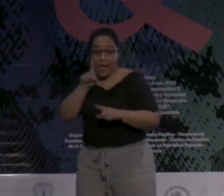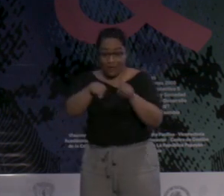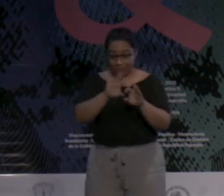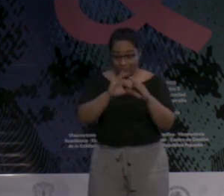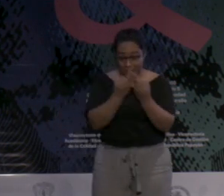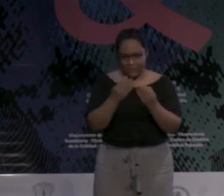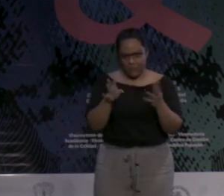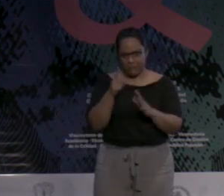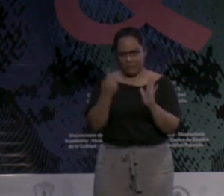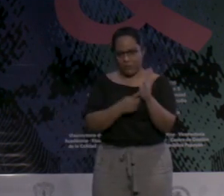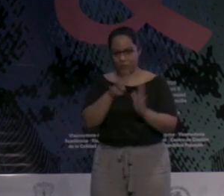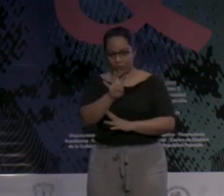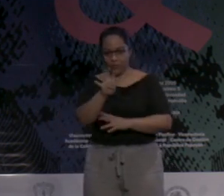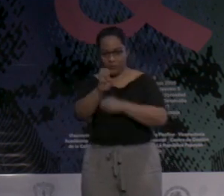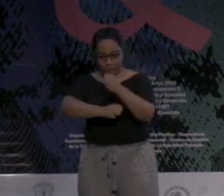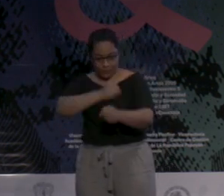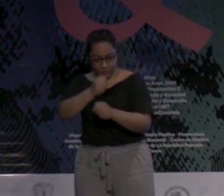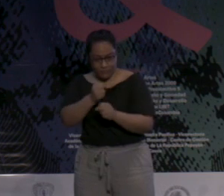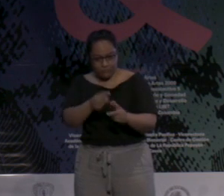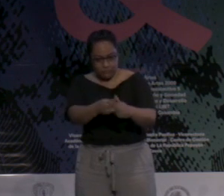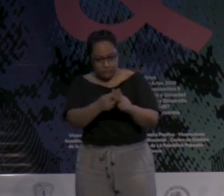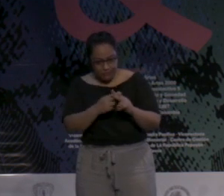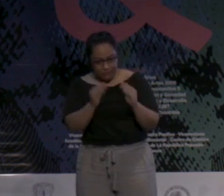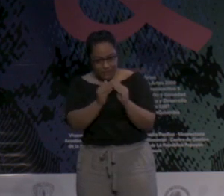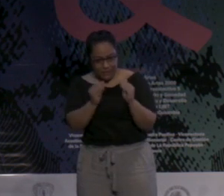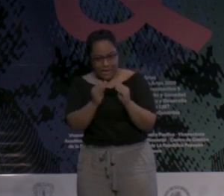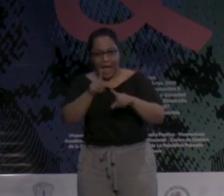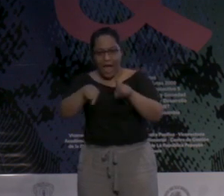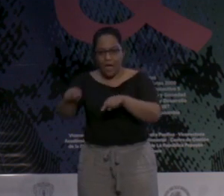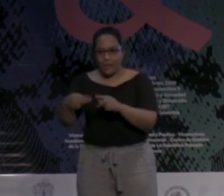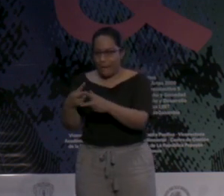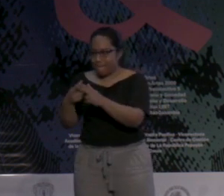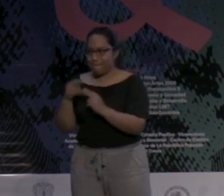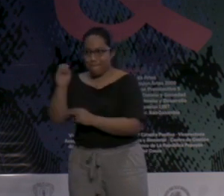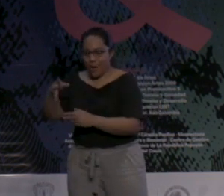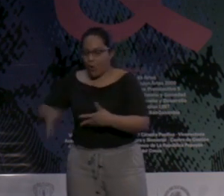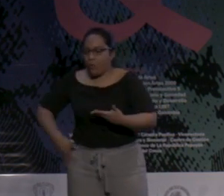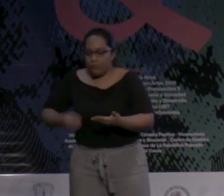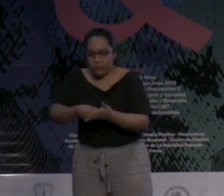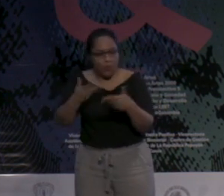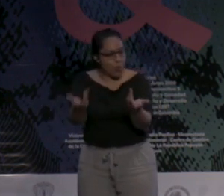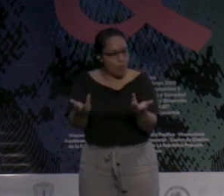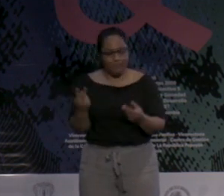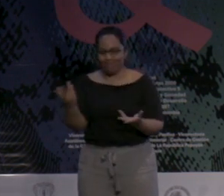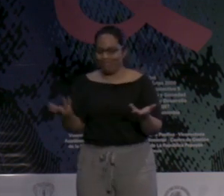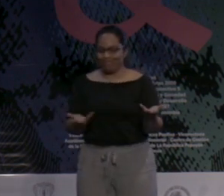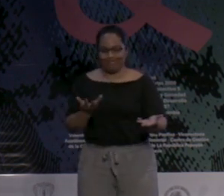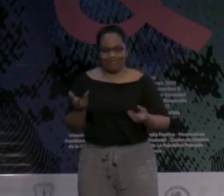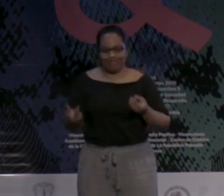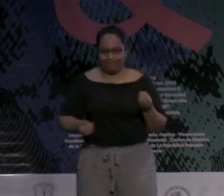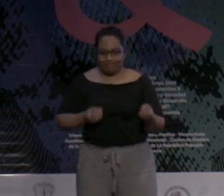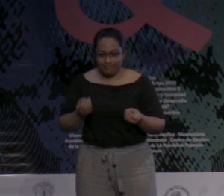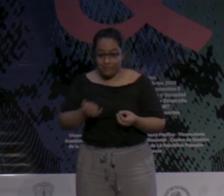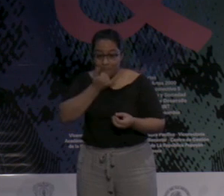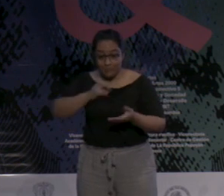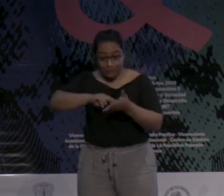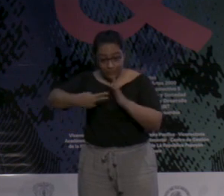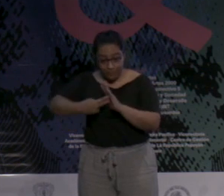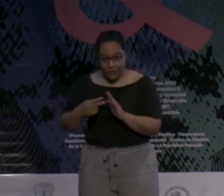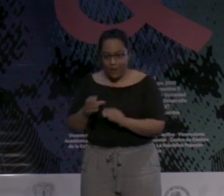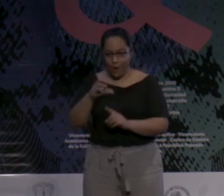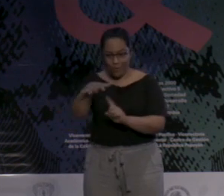en los años 90 finalmente entregaron las viviendas o colapsaron los préstamos porque no pudieron acceder al préstamo complementario. Es decir, todos